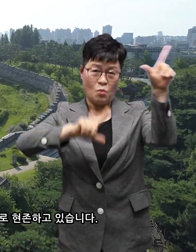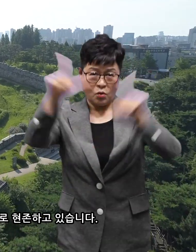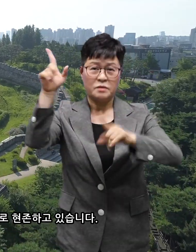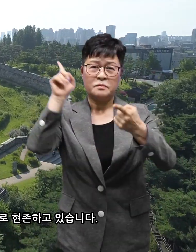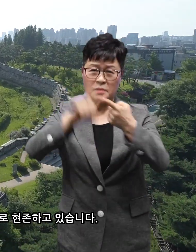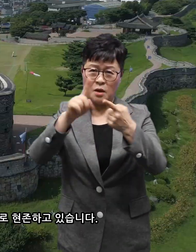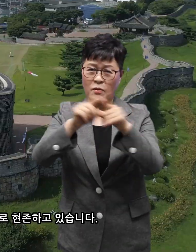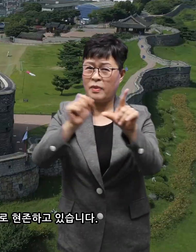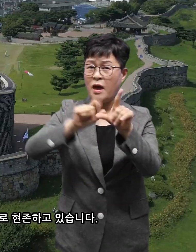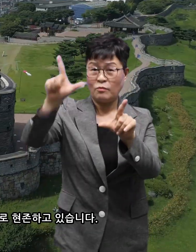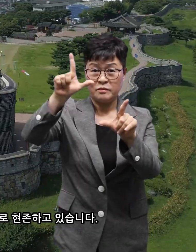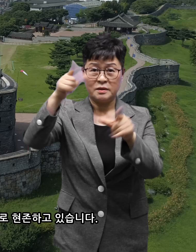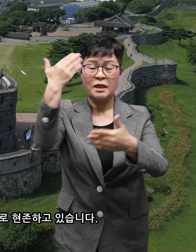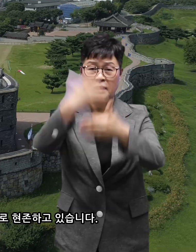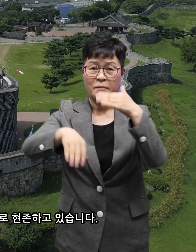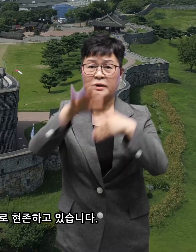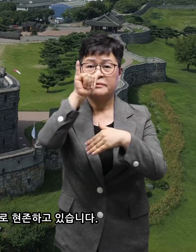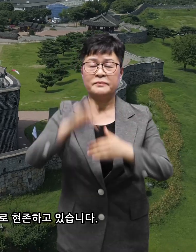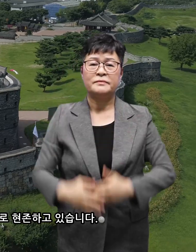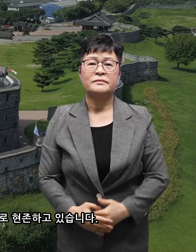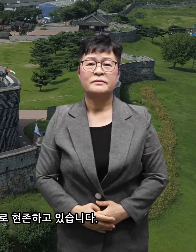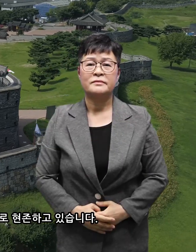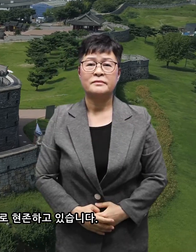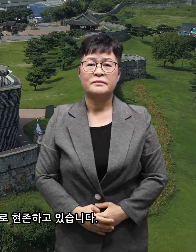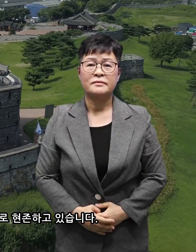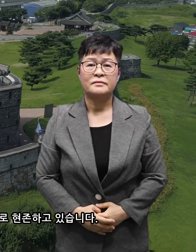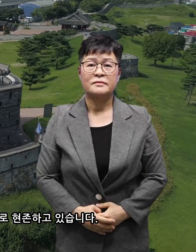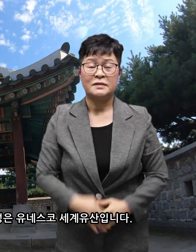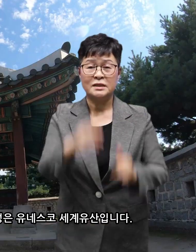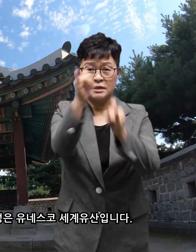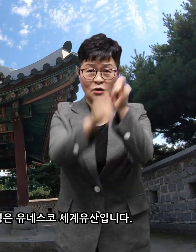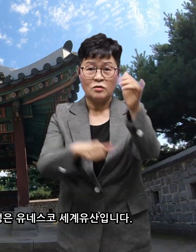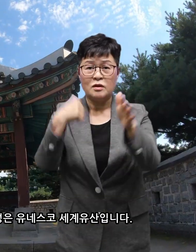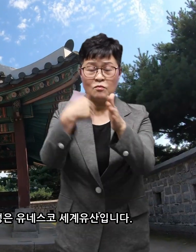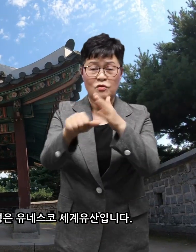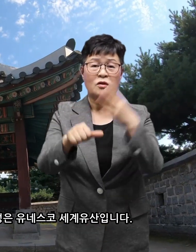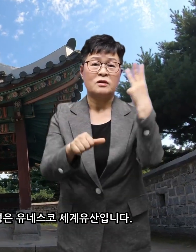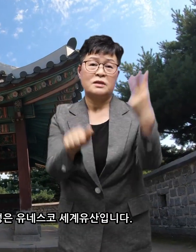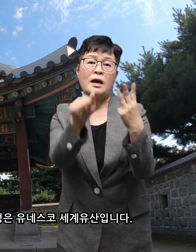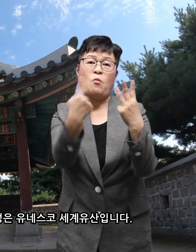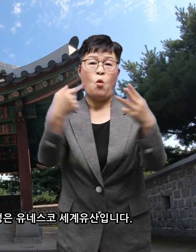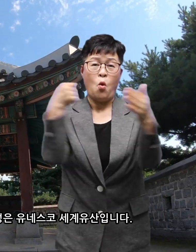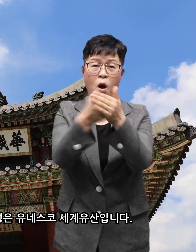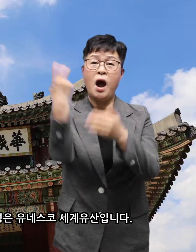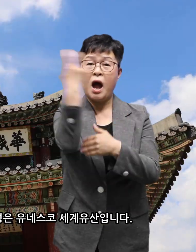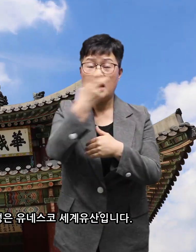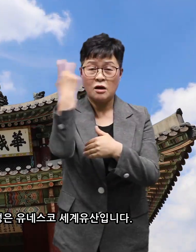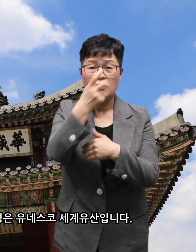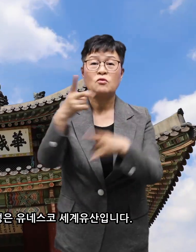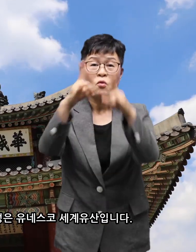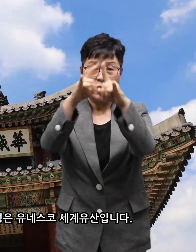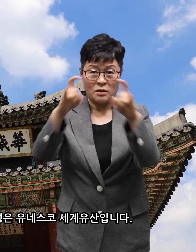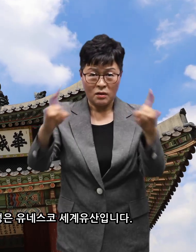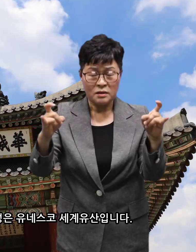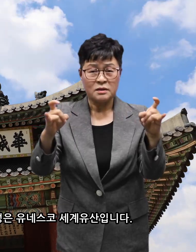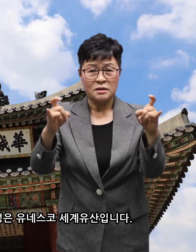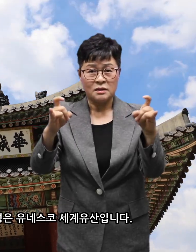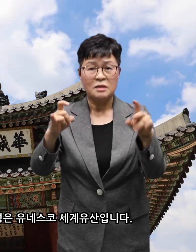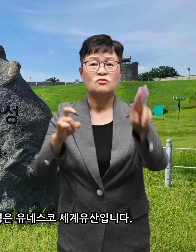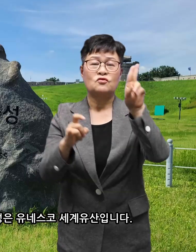성의 골격이 거의 원형대로 현존하고 있습니다. 사적 제3호로 지정 관리되고 있는